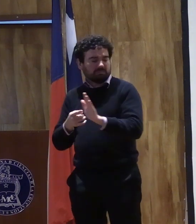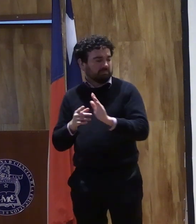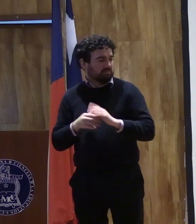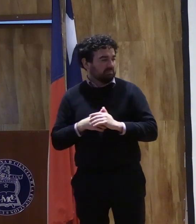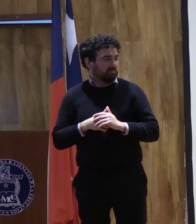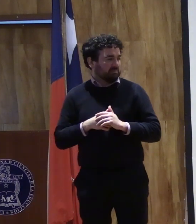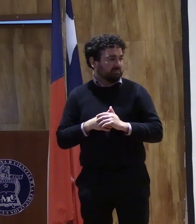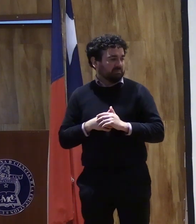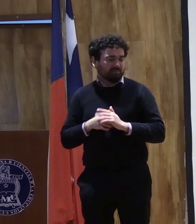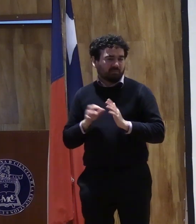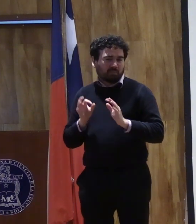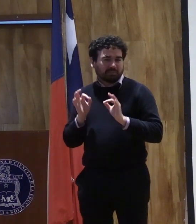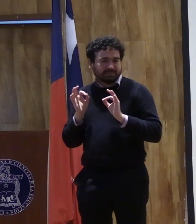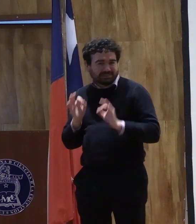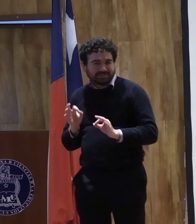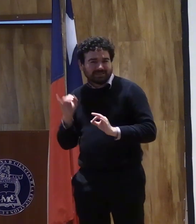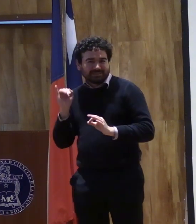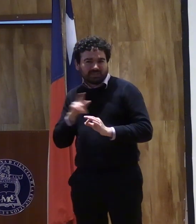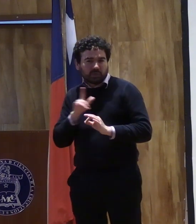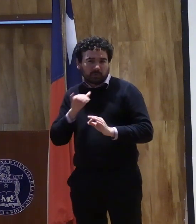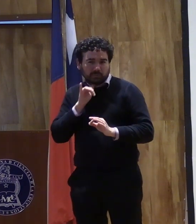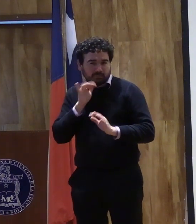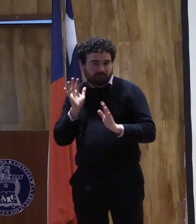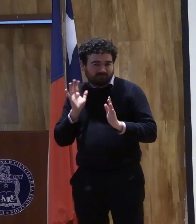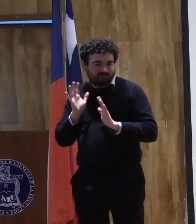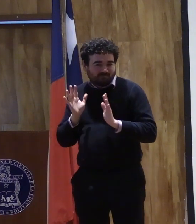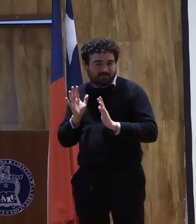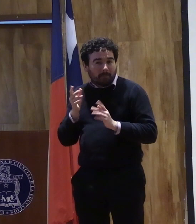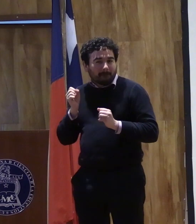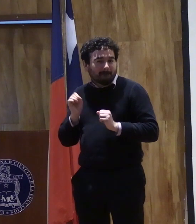Porque no era tan cierto, pero puede que sí.